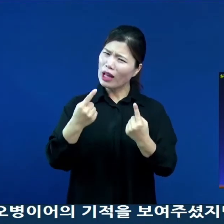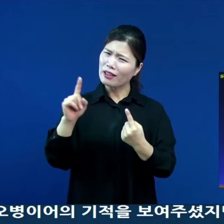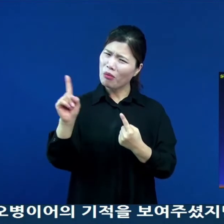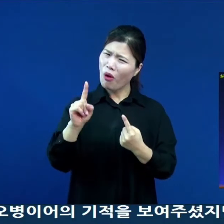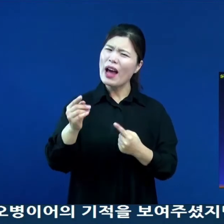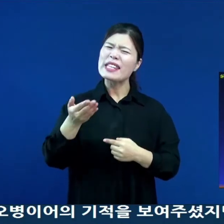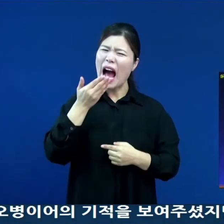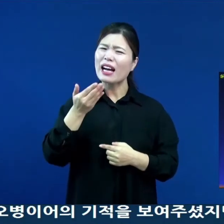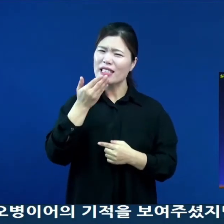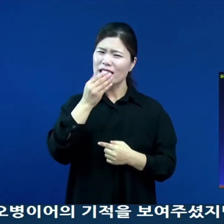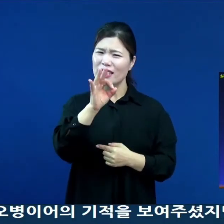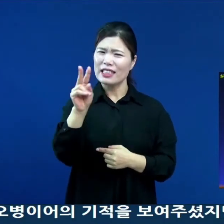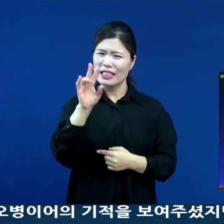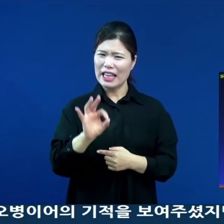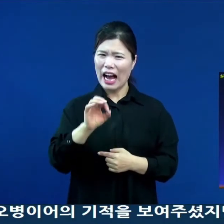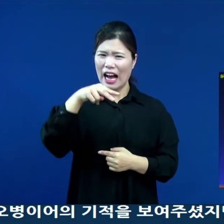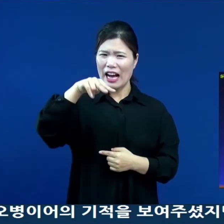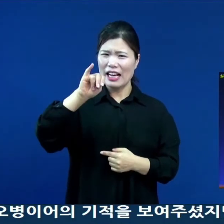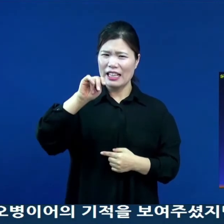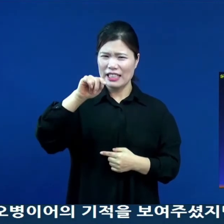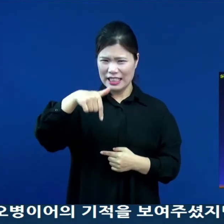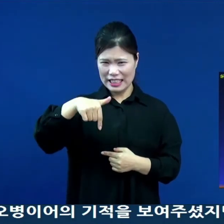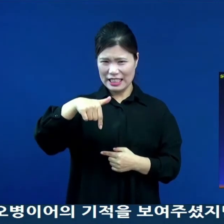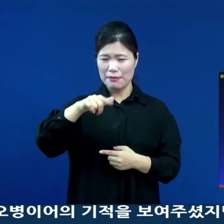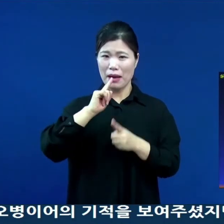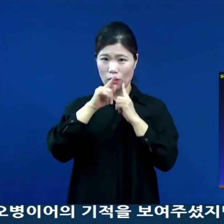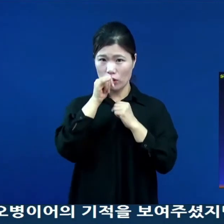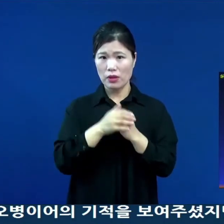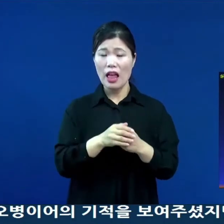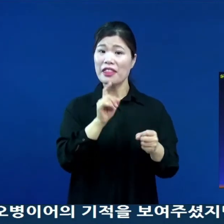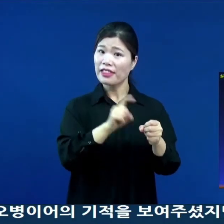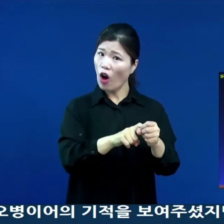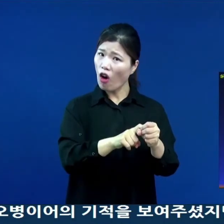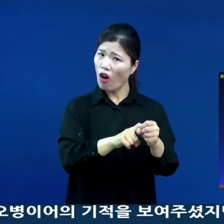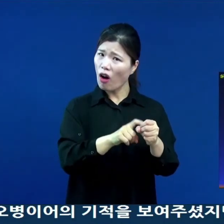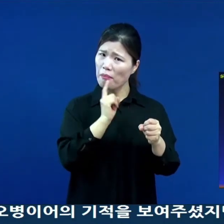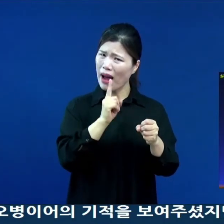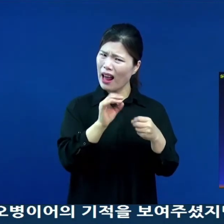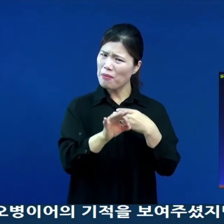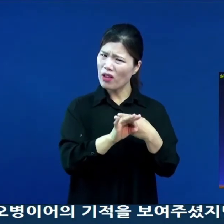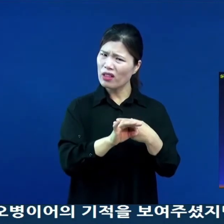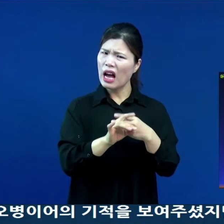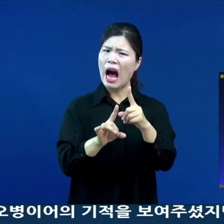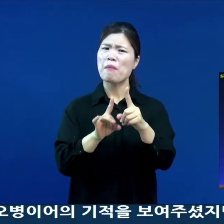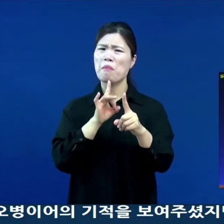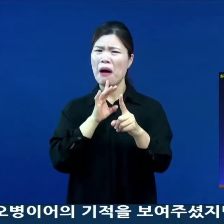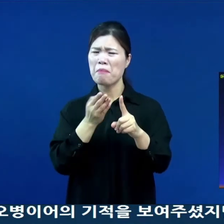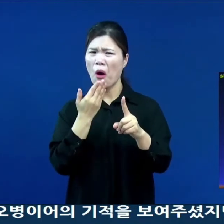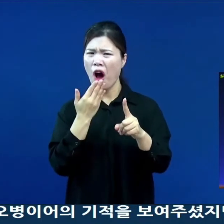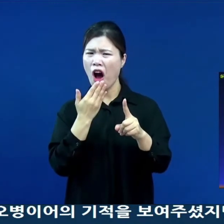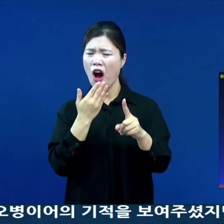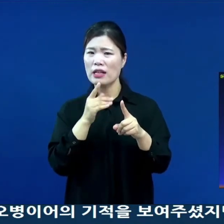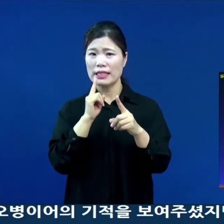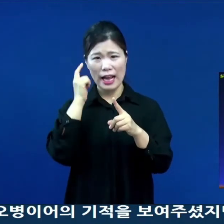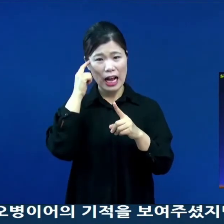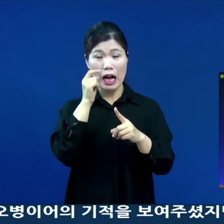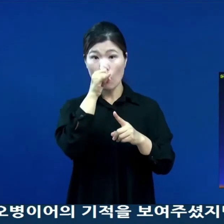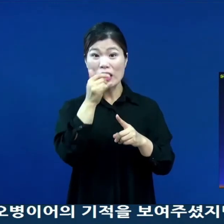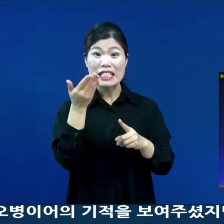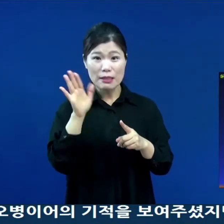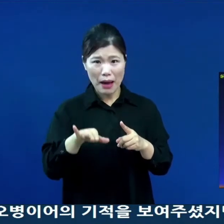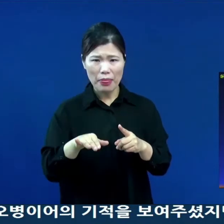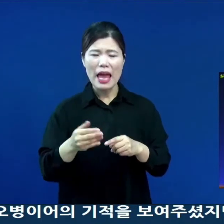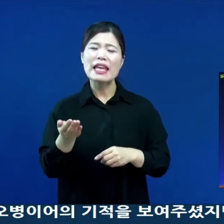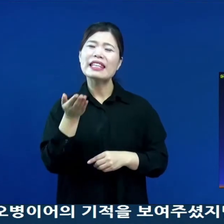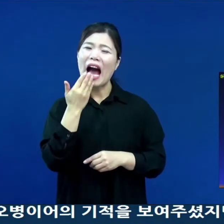양식이라는 말로 우리가 생각하는 게 더 좋습니다. 왜냐하면 떡 그러면 한 끼 식사 이렇게밖에 안 보여요. 근데 여기 양식이라는 말은